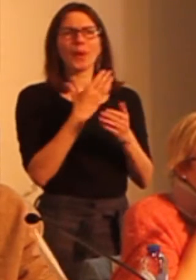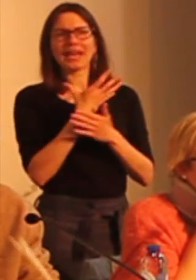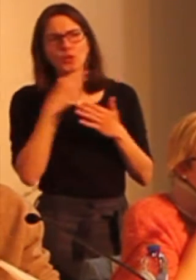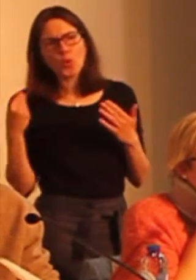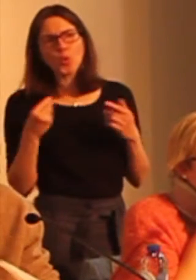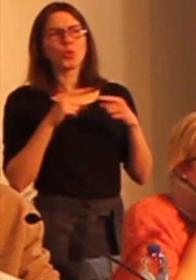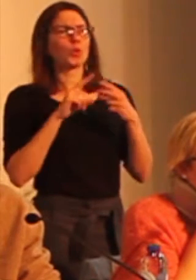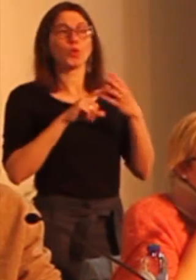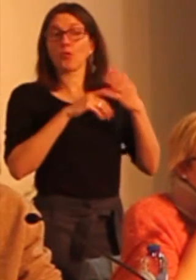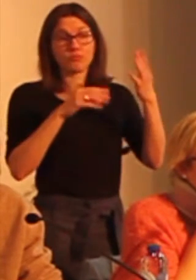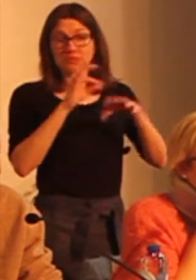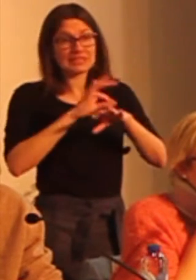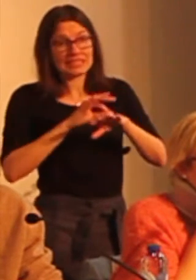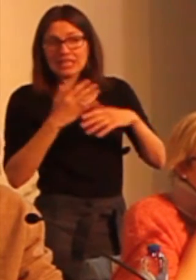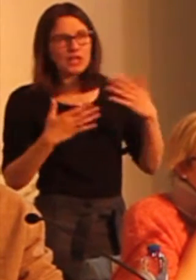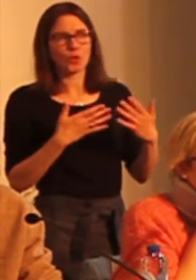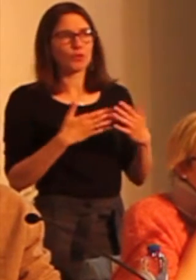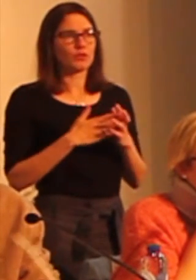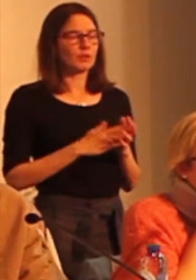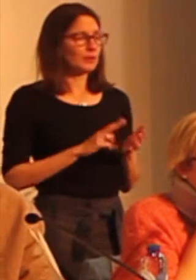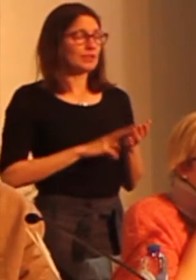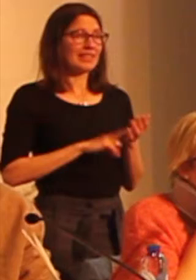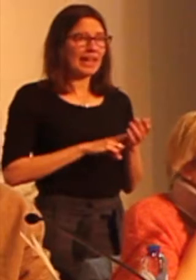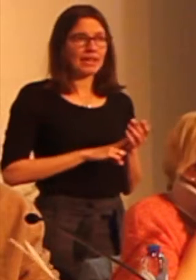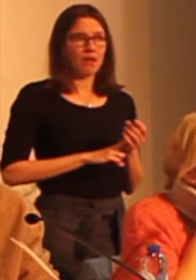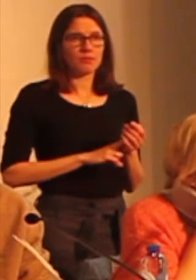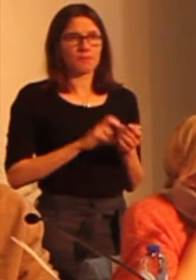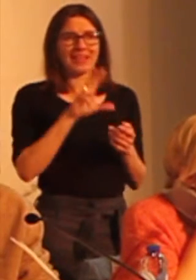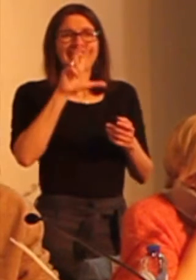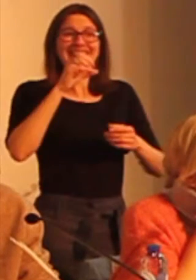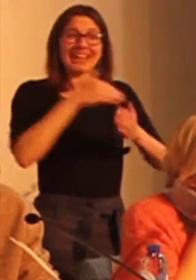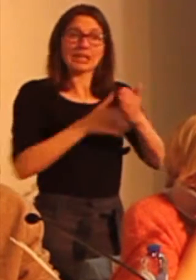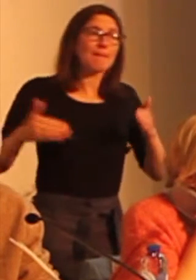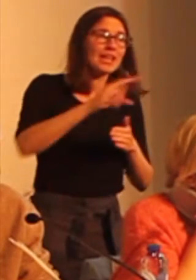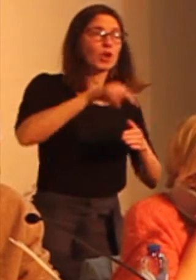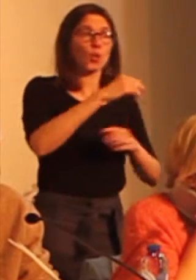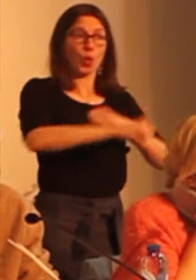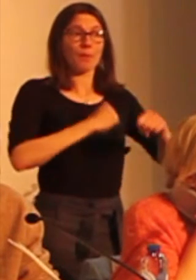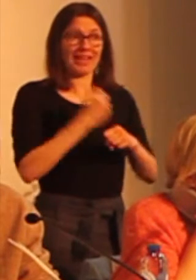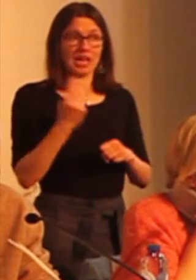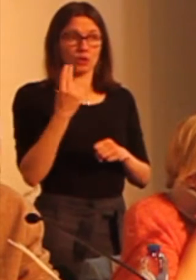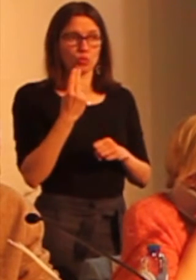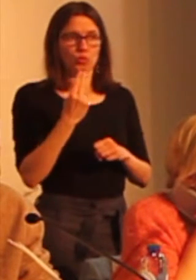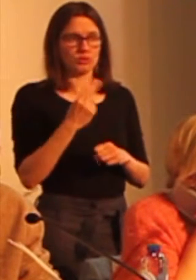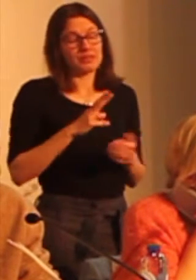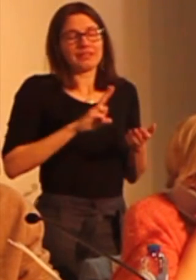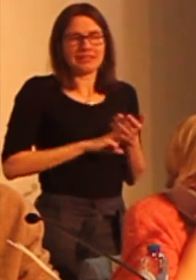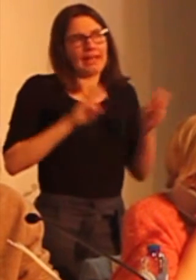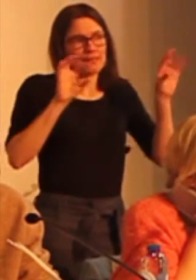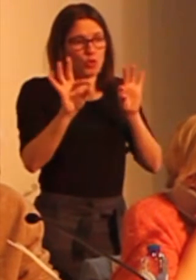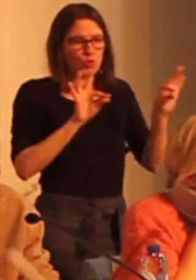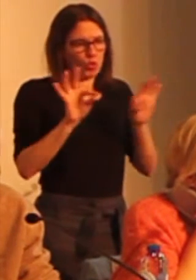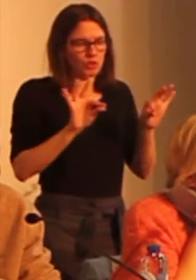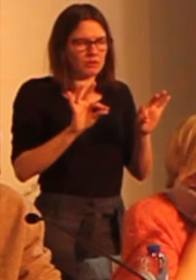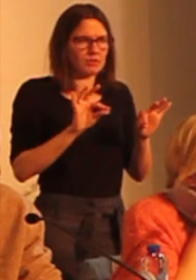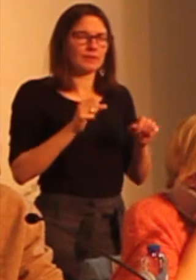1,2 miljard euro per jaar die we nodig hebben. Dat is veel geld. Maar dat gaat over keuzes. Ik vind cijfers altijd interessant in een debat,